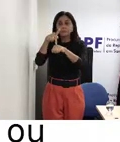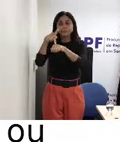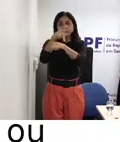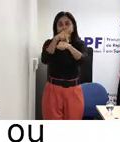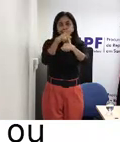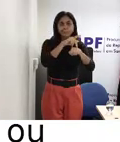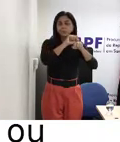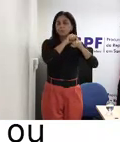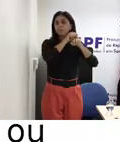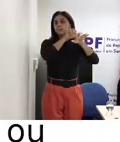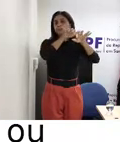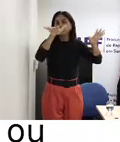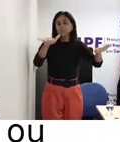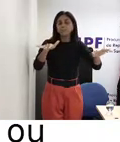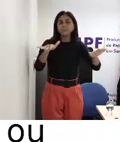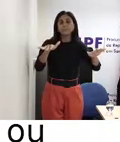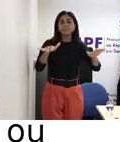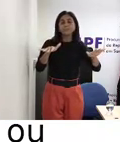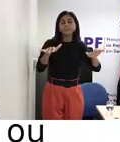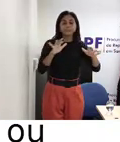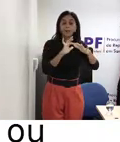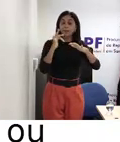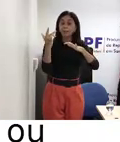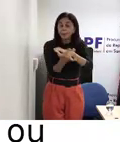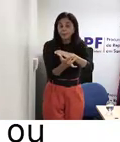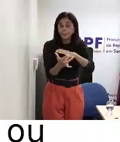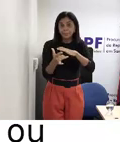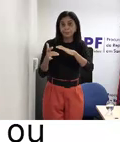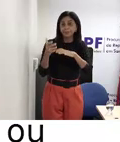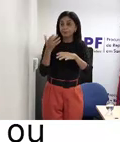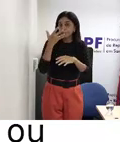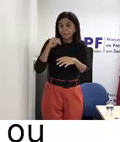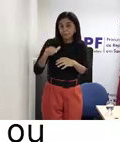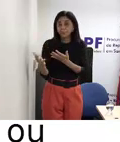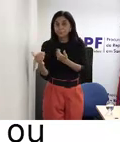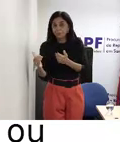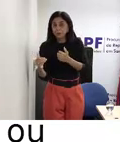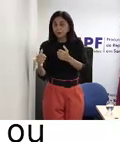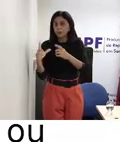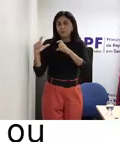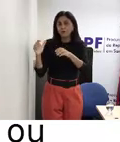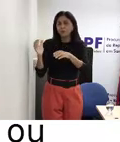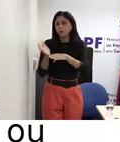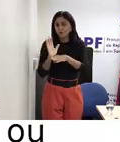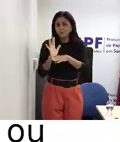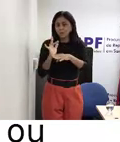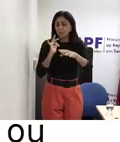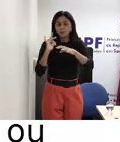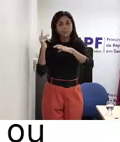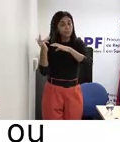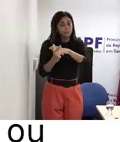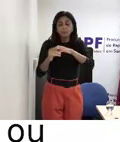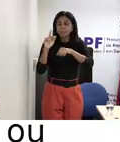pornográfico infantil que envolva as redes internacionais usado o uso da internet com servidores localizados no